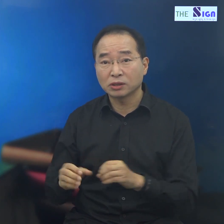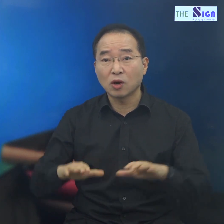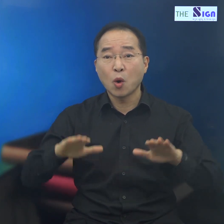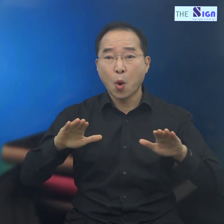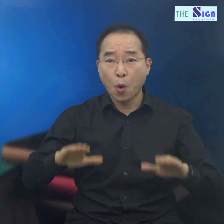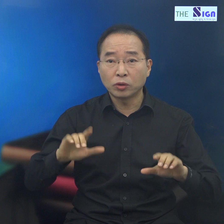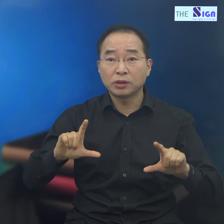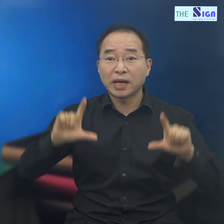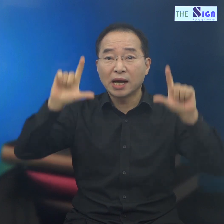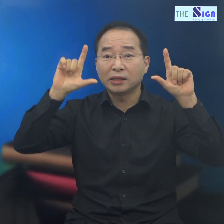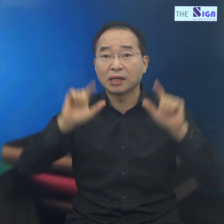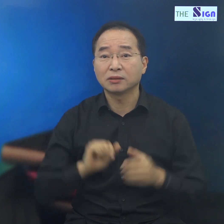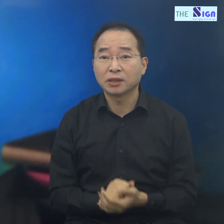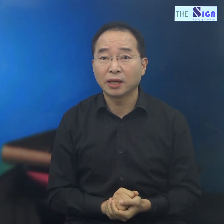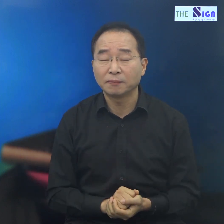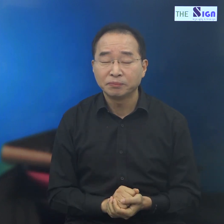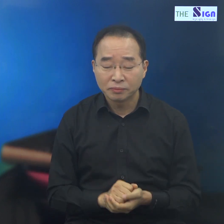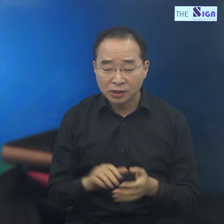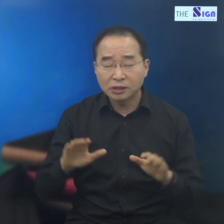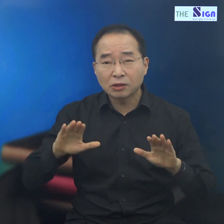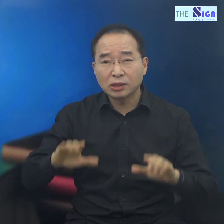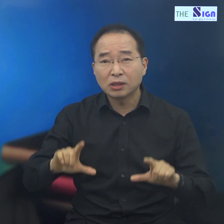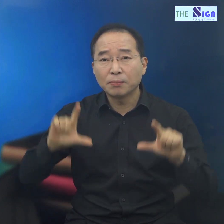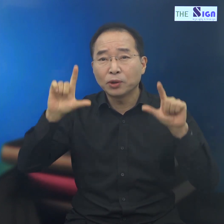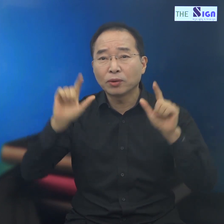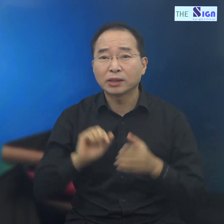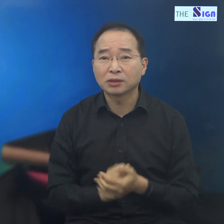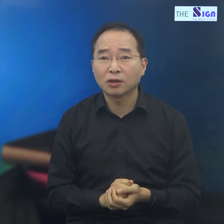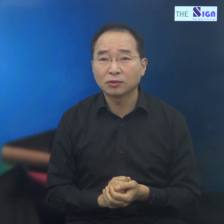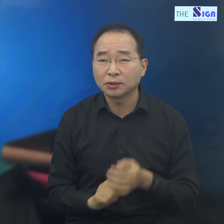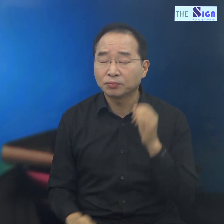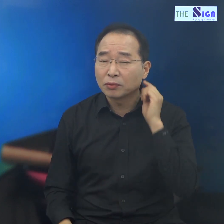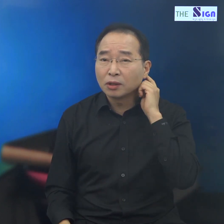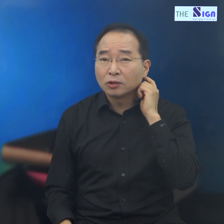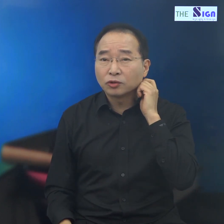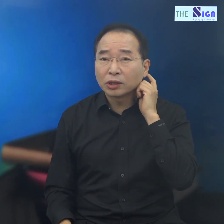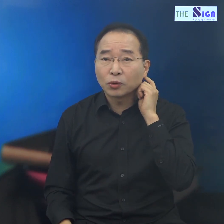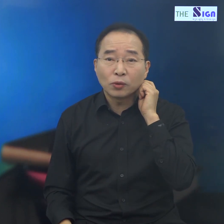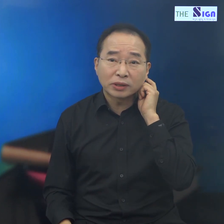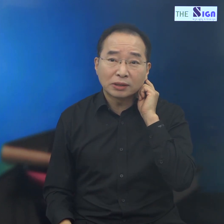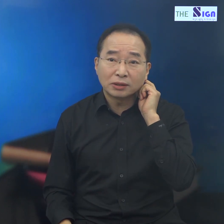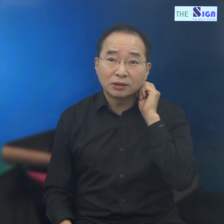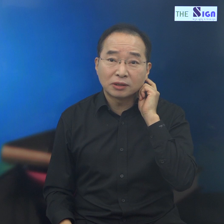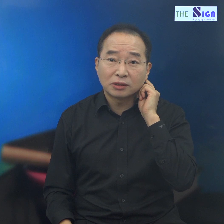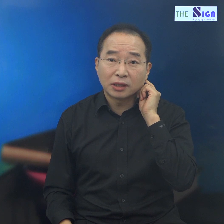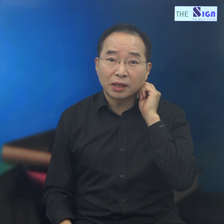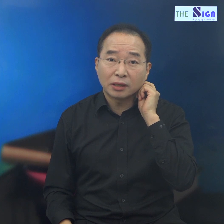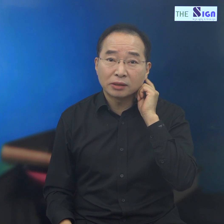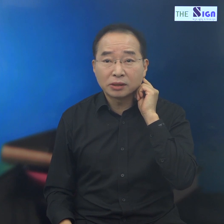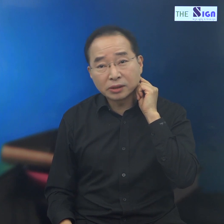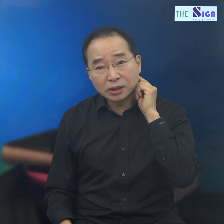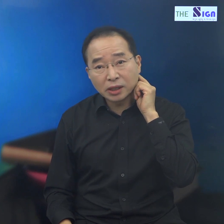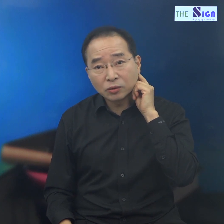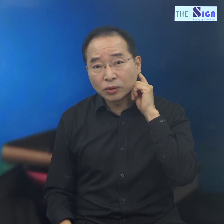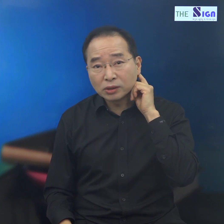차용돼서 오늘날 되는데, 실제로 이런 표현 같은 경우는 수화 통역사들은 쓰는데 실제